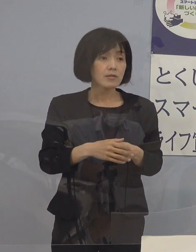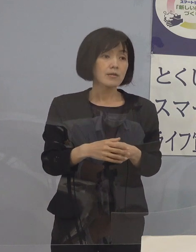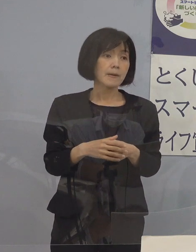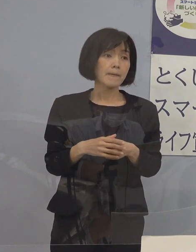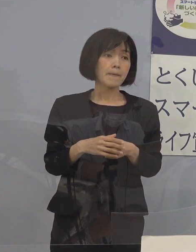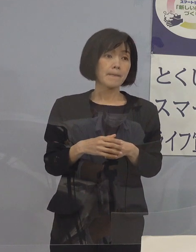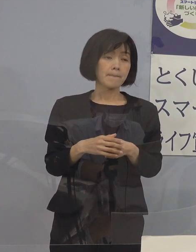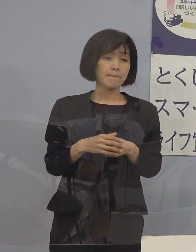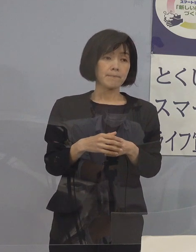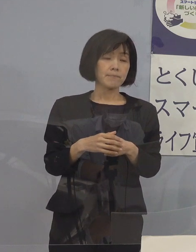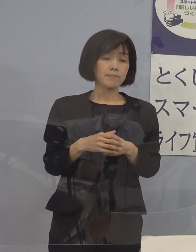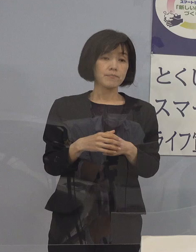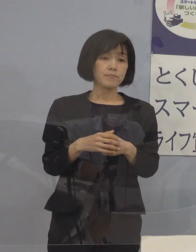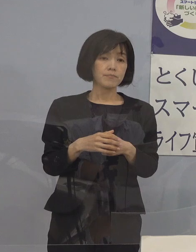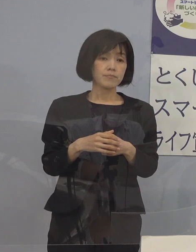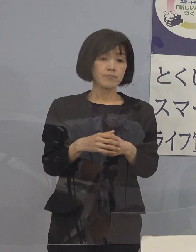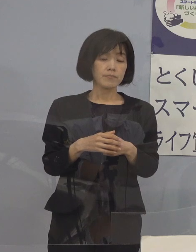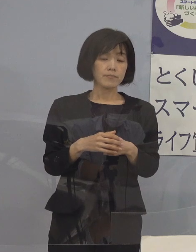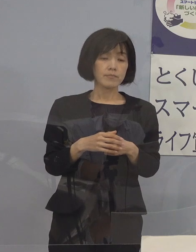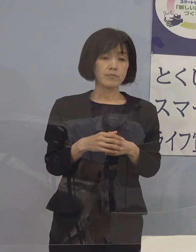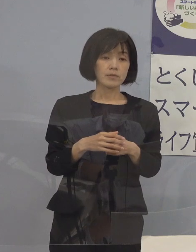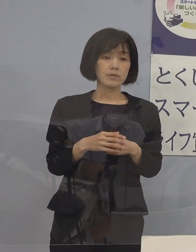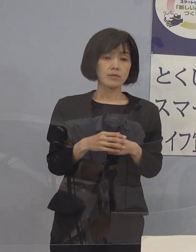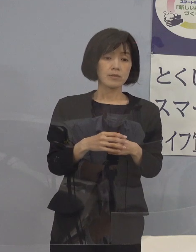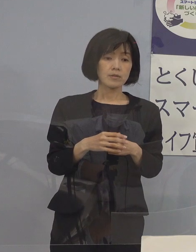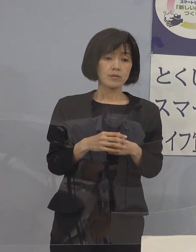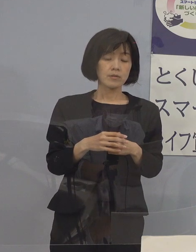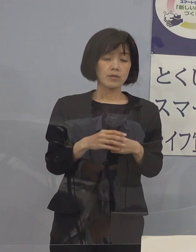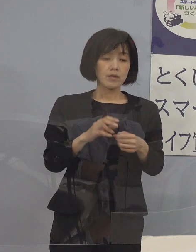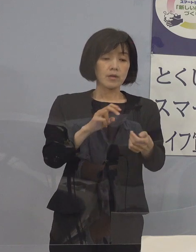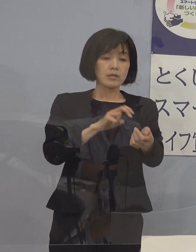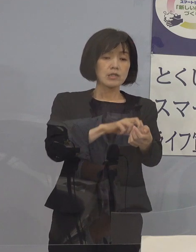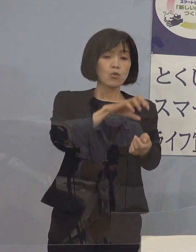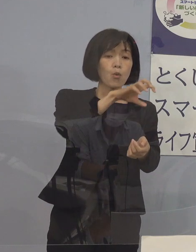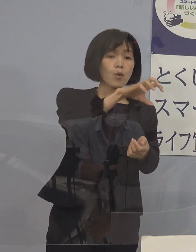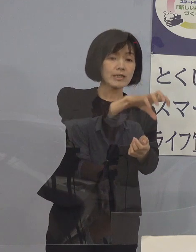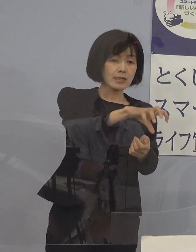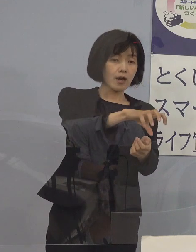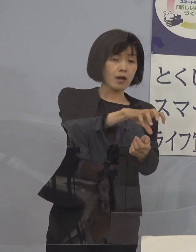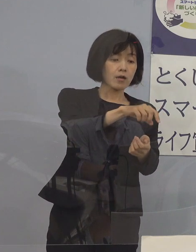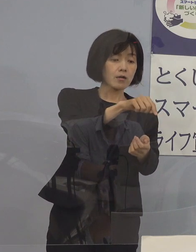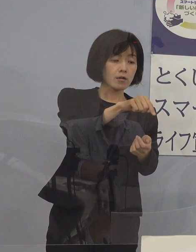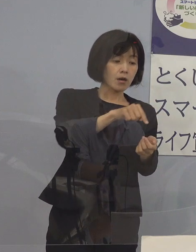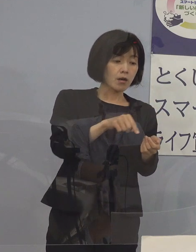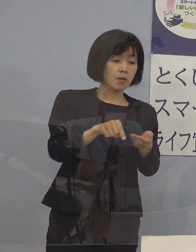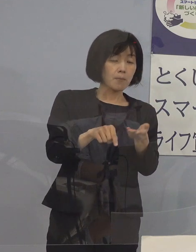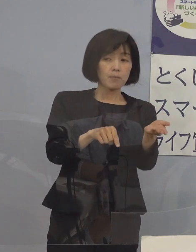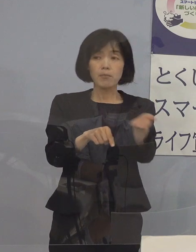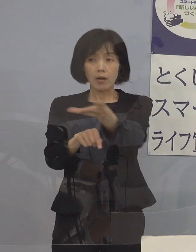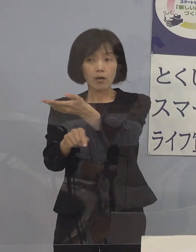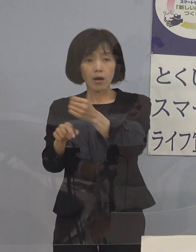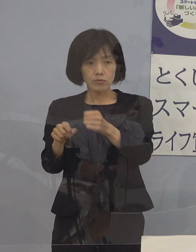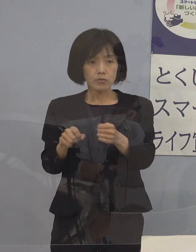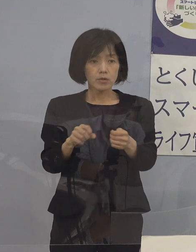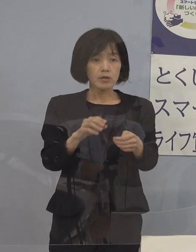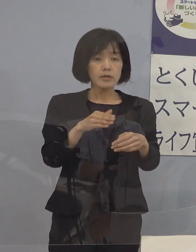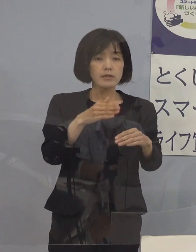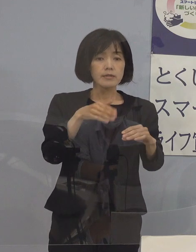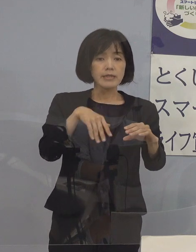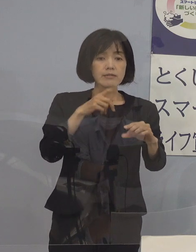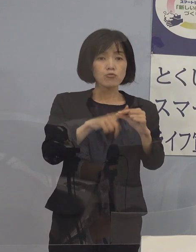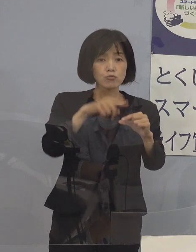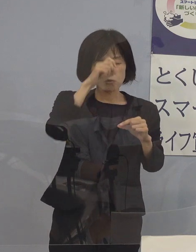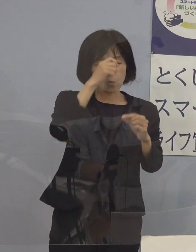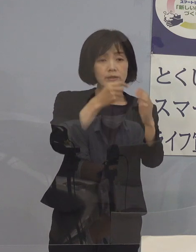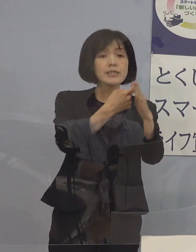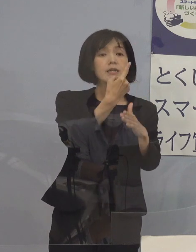ですね。まずは熱中症、だからどうして医療機関から回ってくるのかというと、熱中症がきっかけとなって来